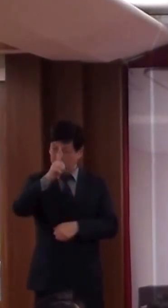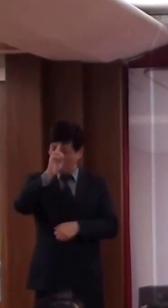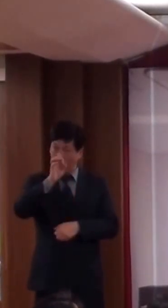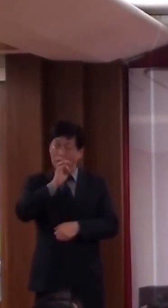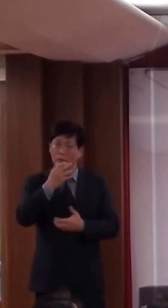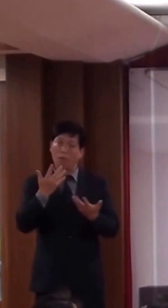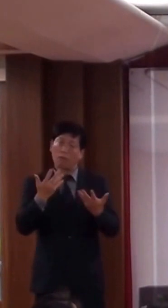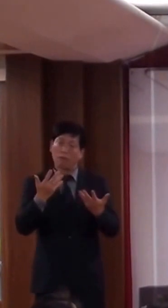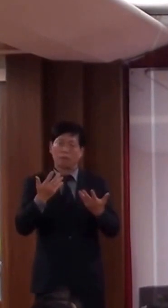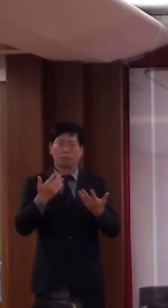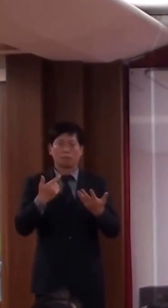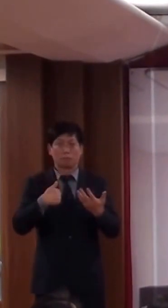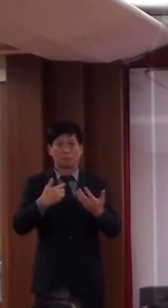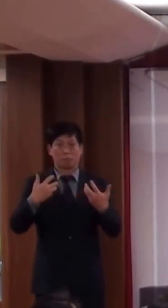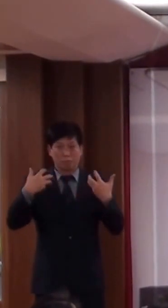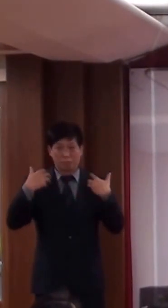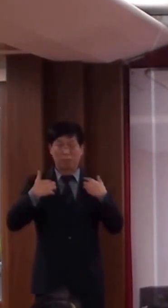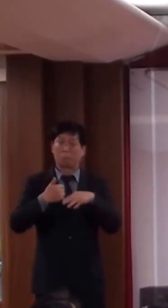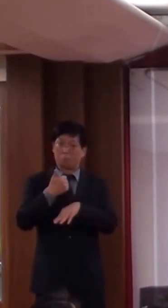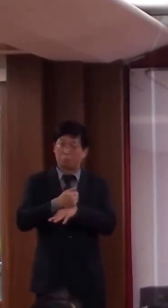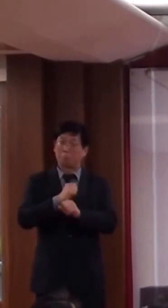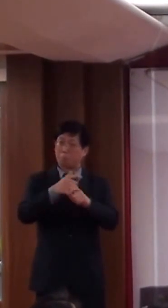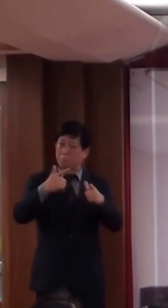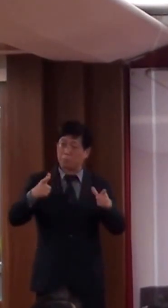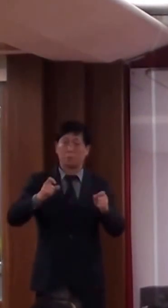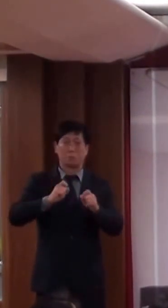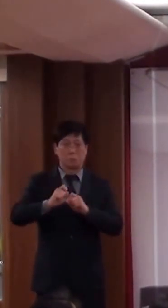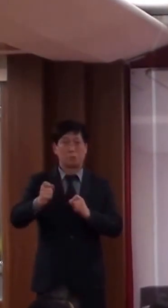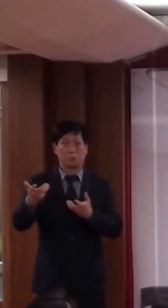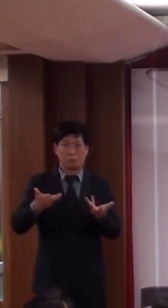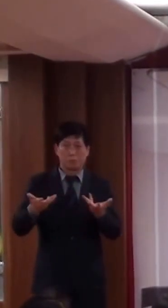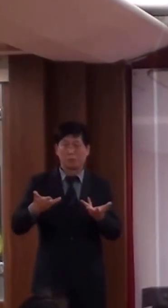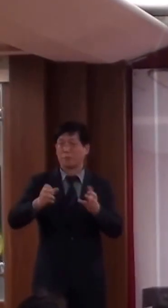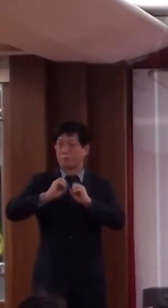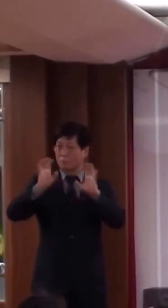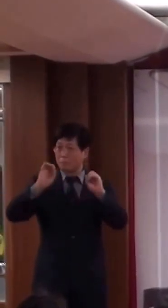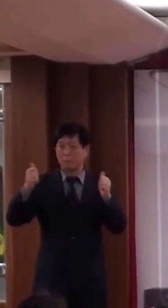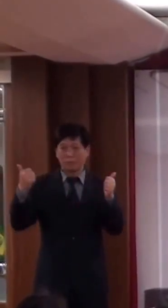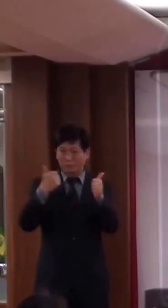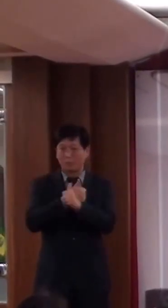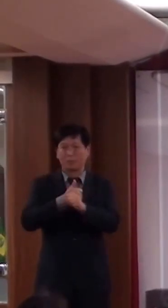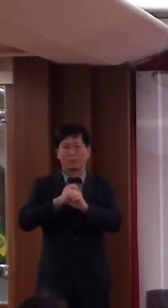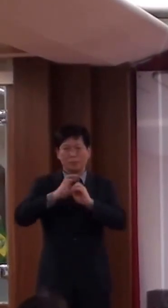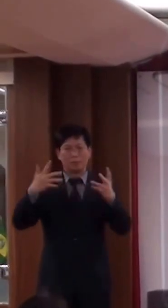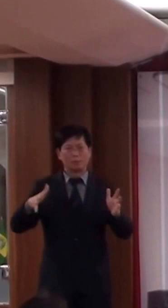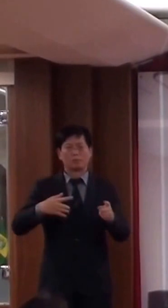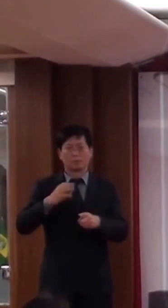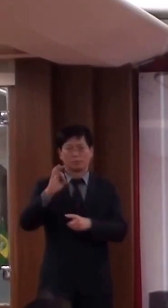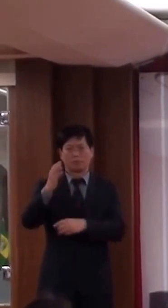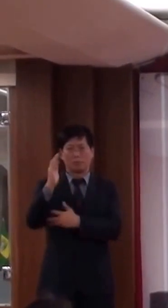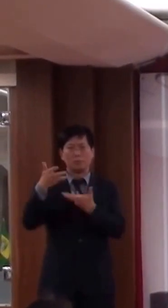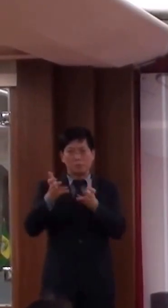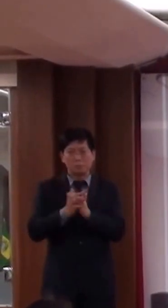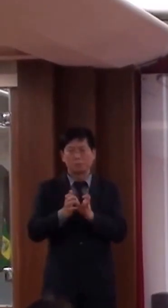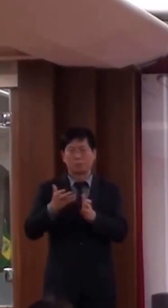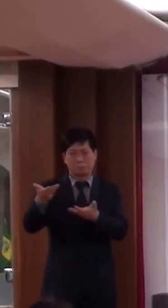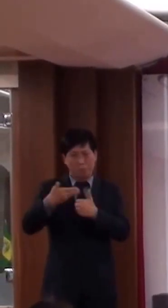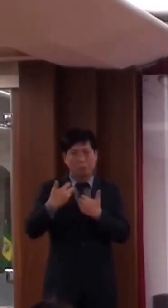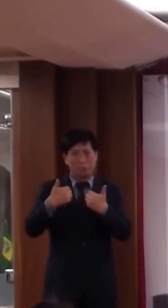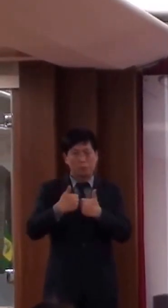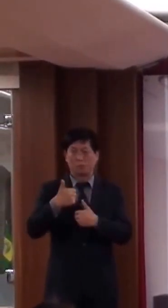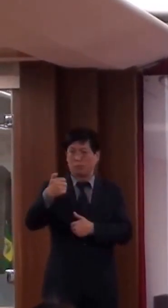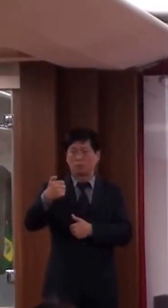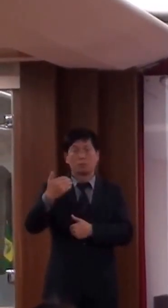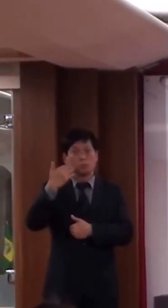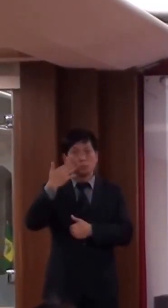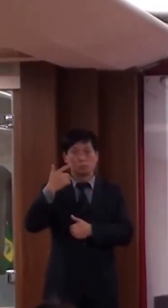我也这个担任了我们好几个不同的税项的一个代言人哈，我真的非常感谢财政部给我这个机会。为什么没有代